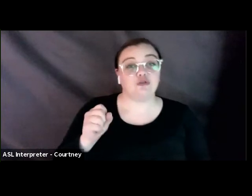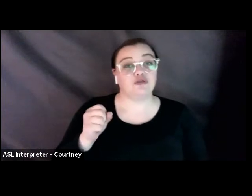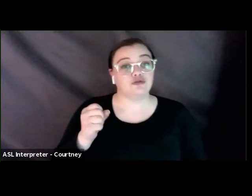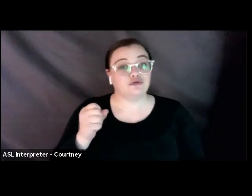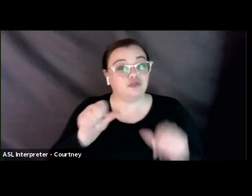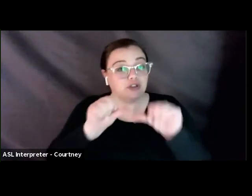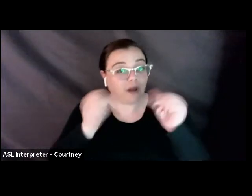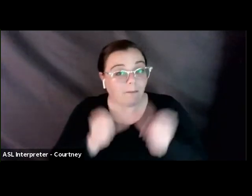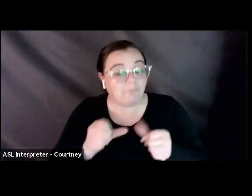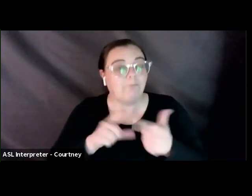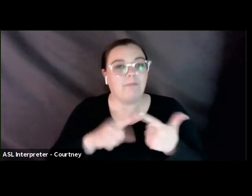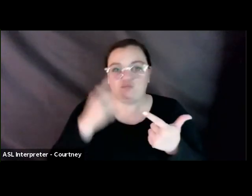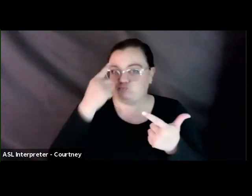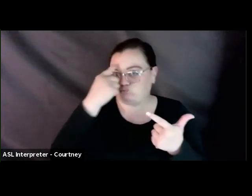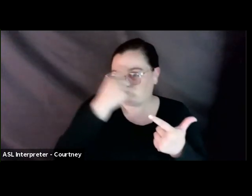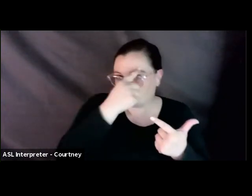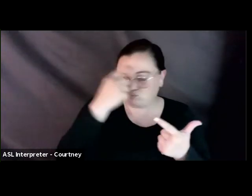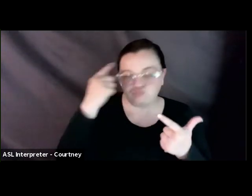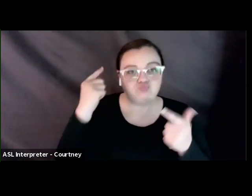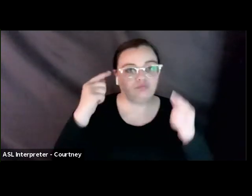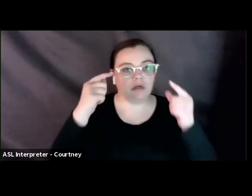forehead.